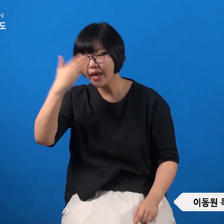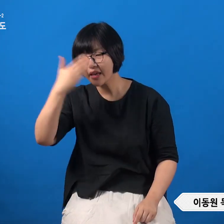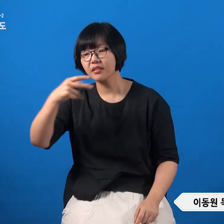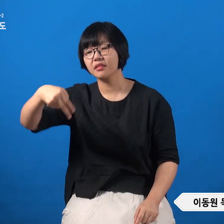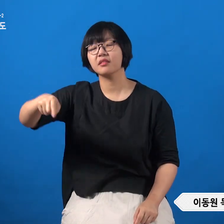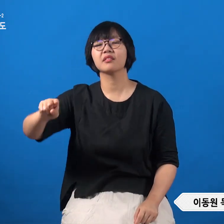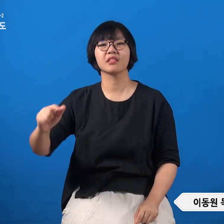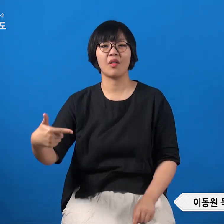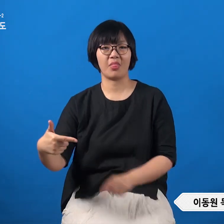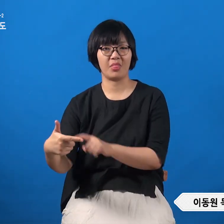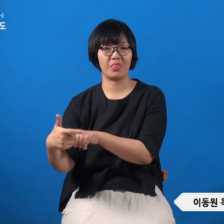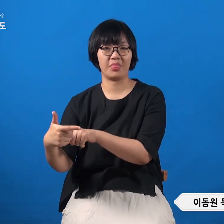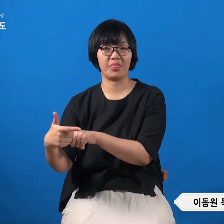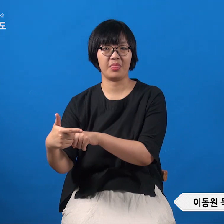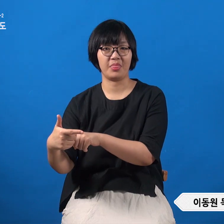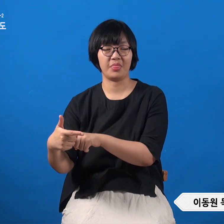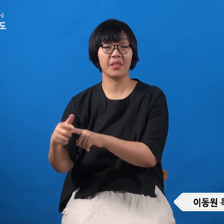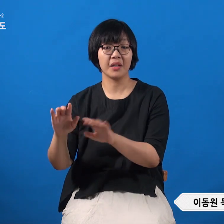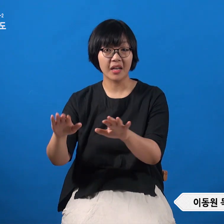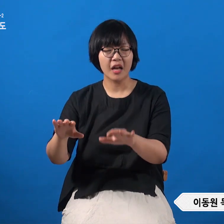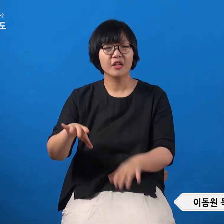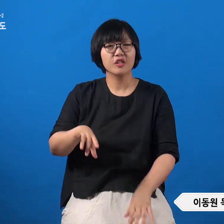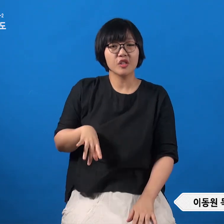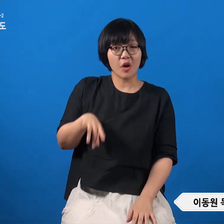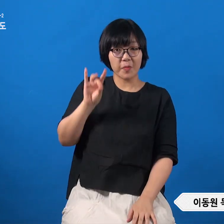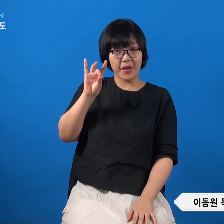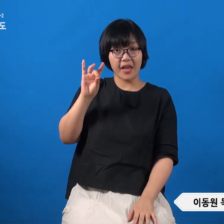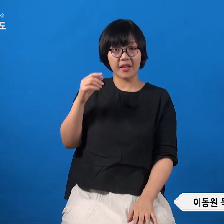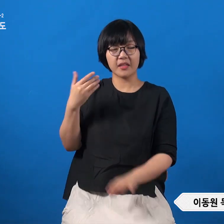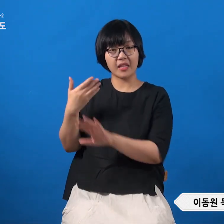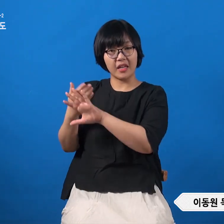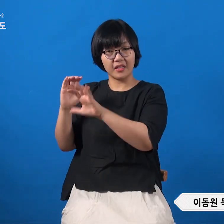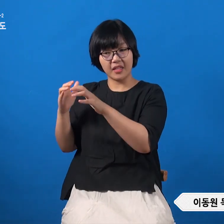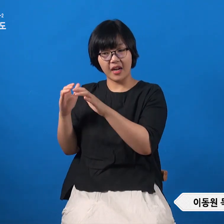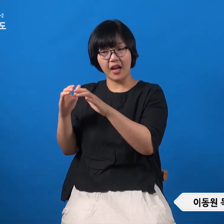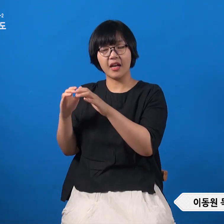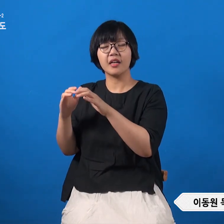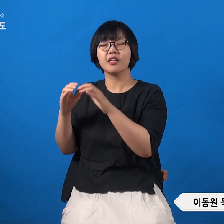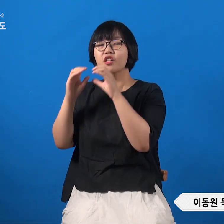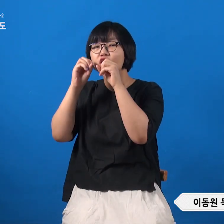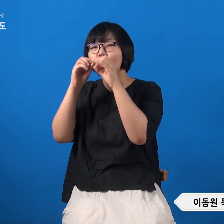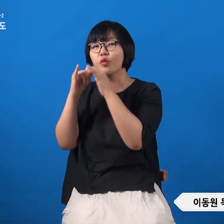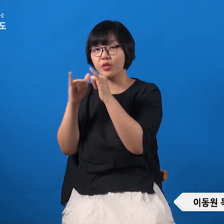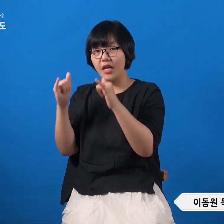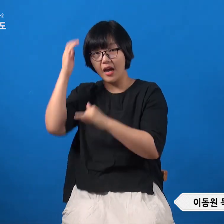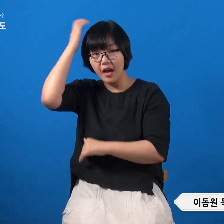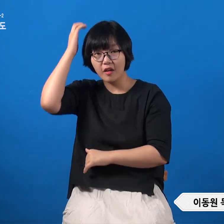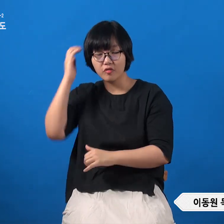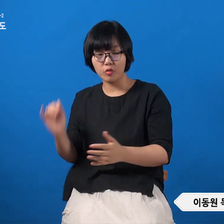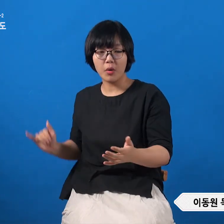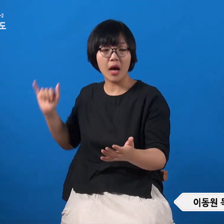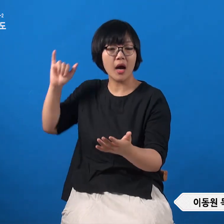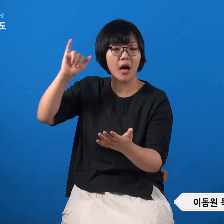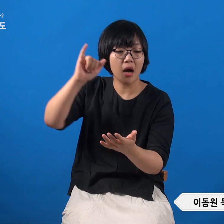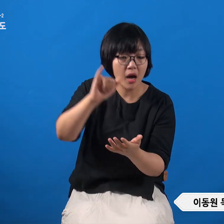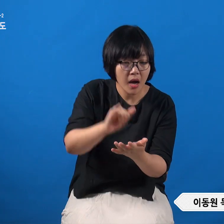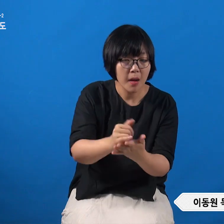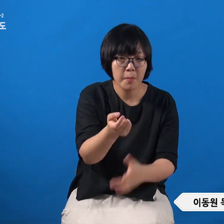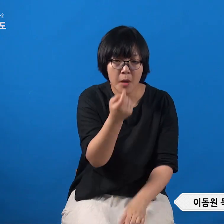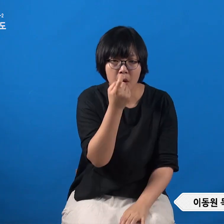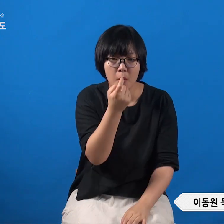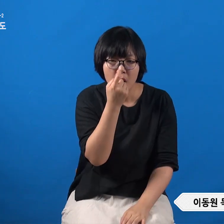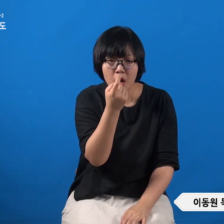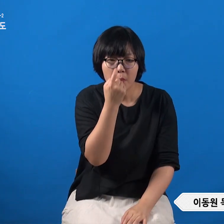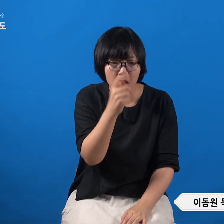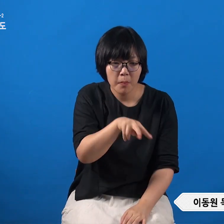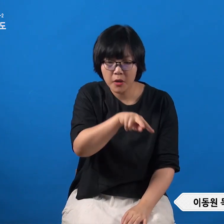선자입니다. 근데 처음에 이걸 선교사들이 번역을 했다고 그래요. 그래서 알리기 시작했다고 하는데